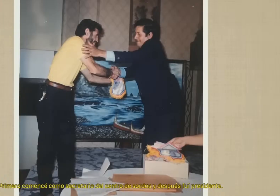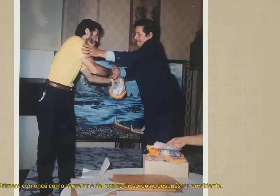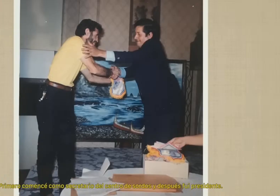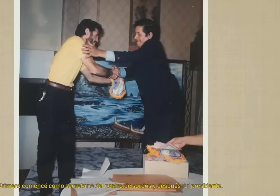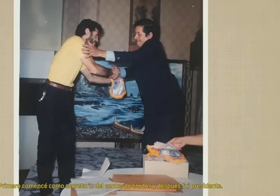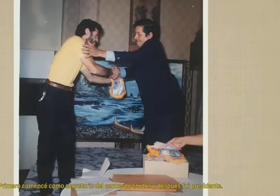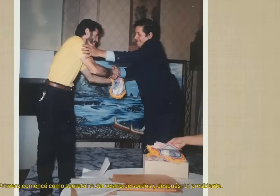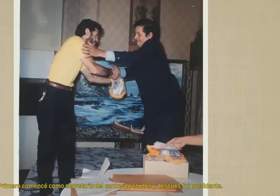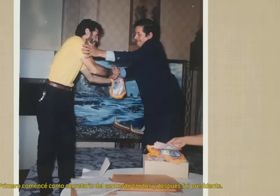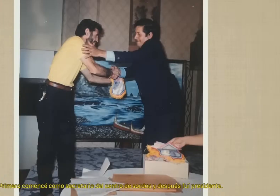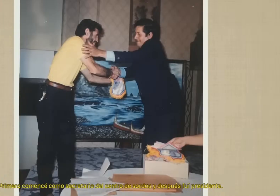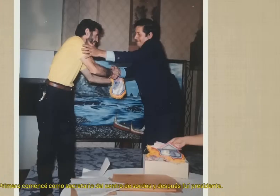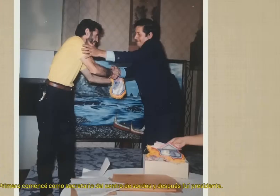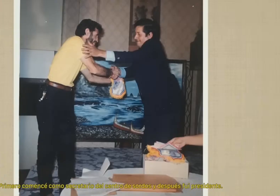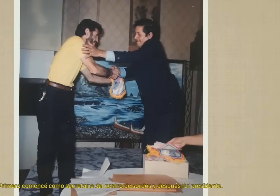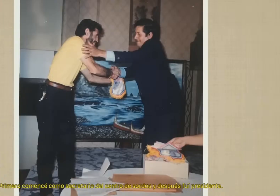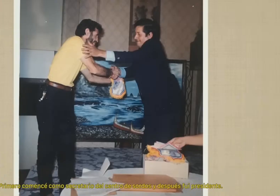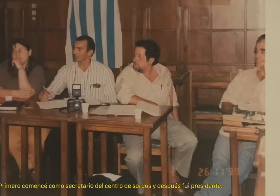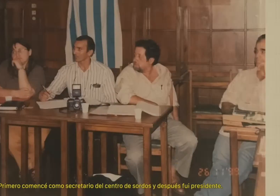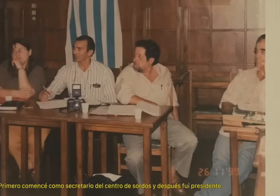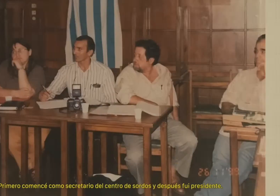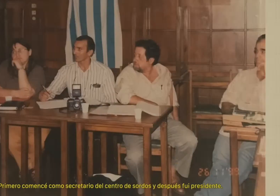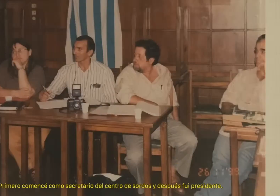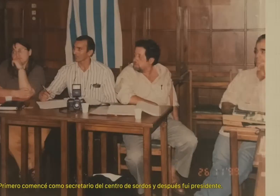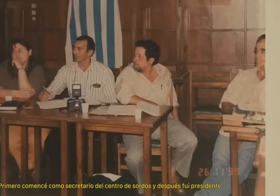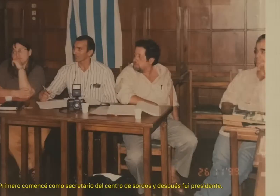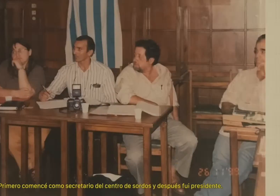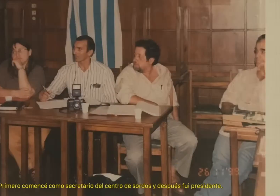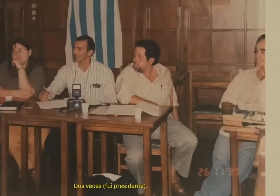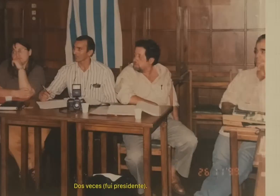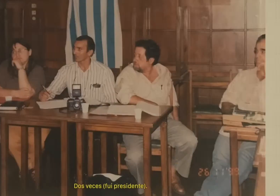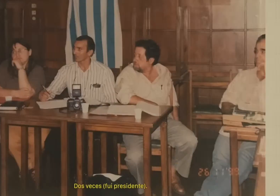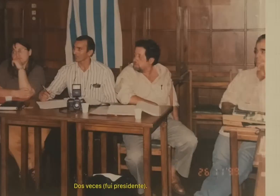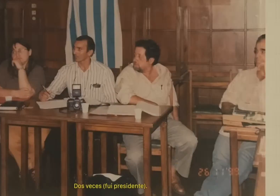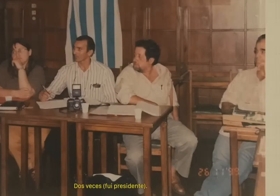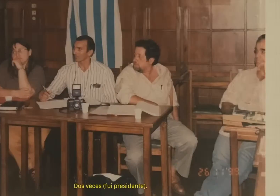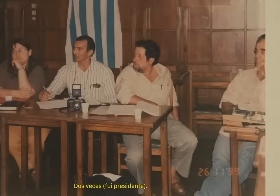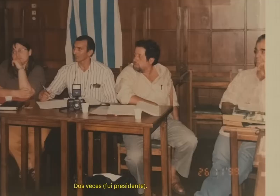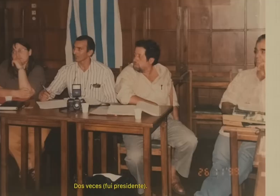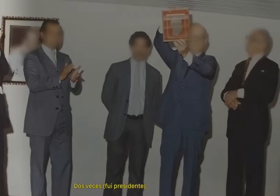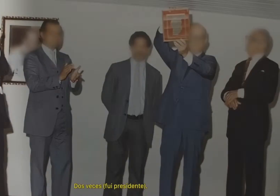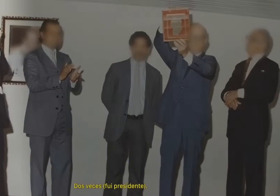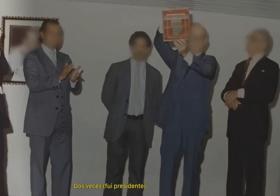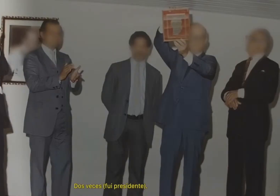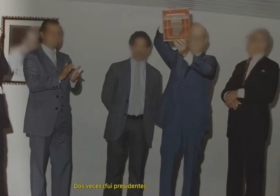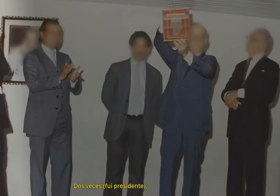sordos, después fui presidente 2 veces.